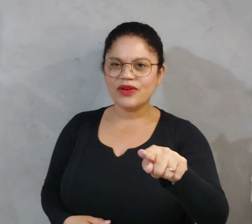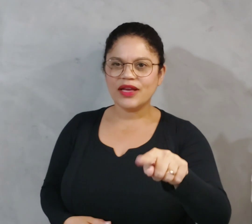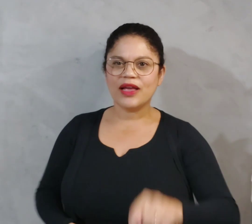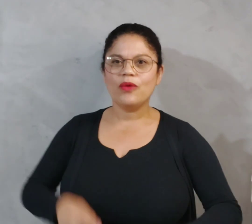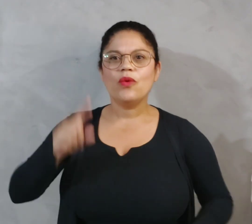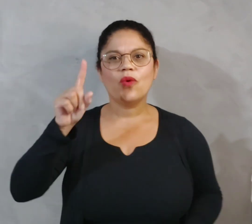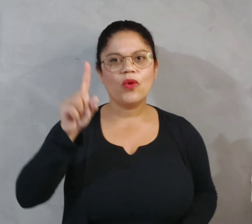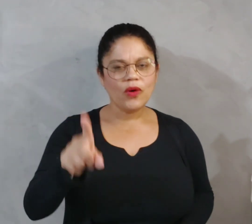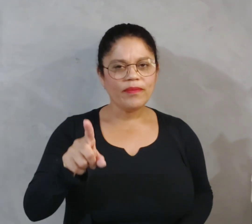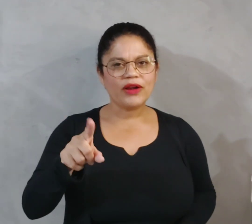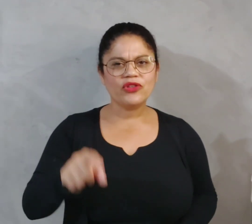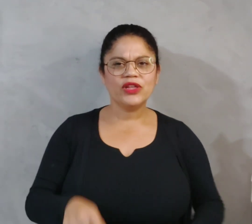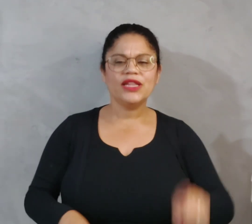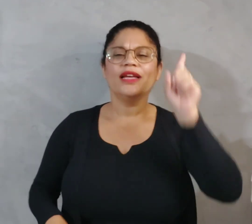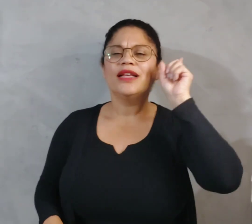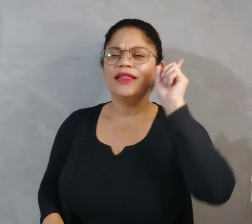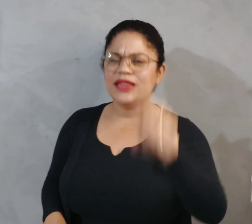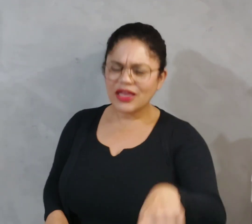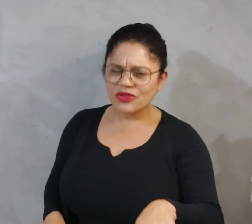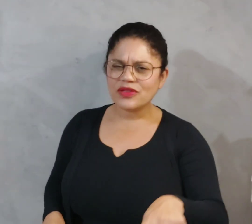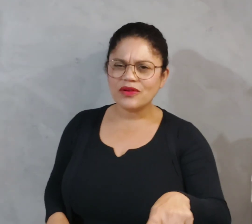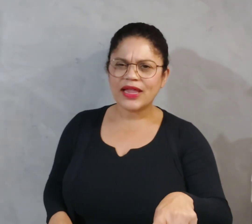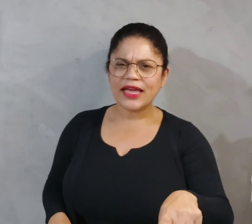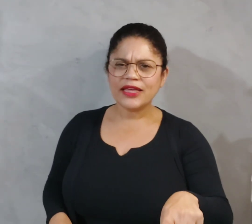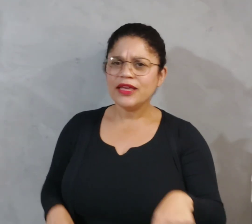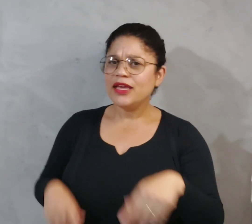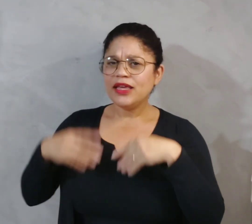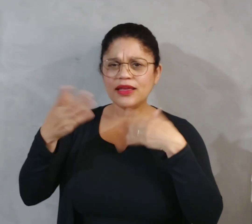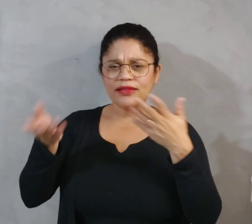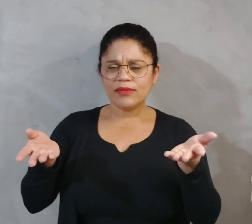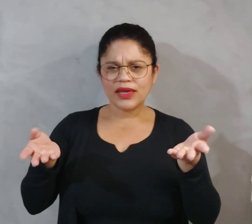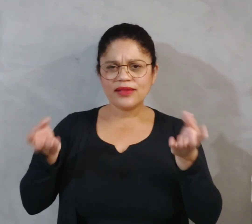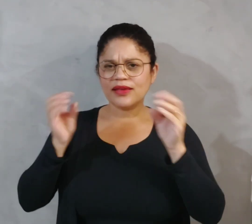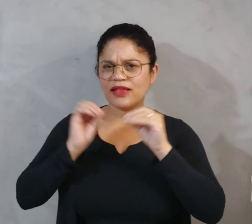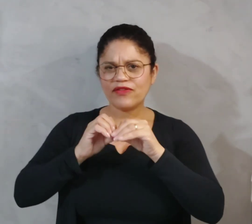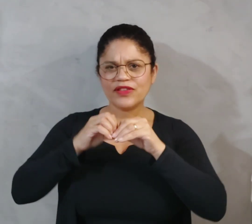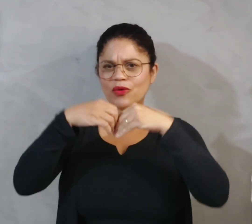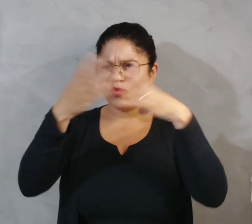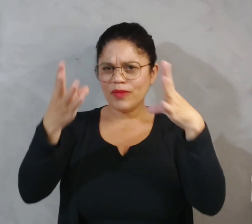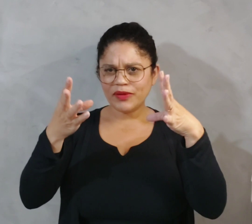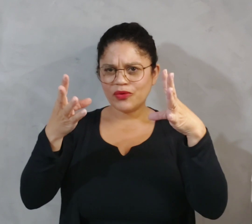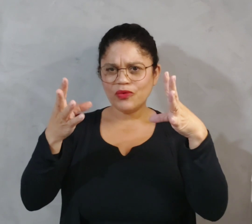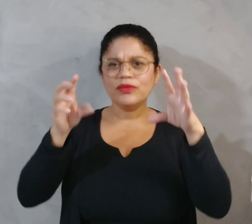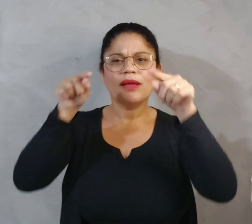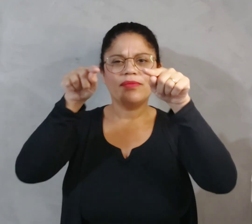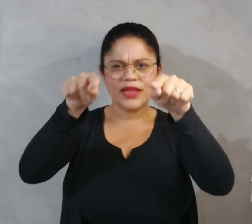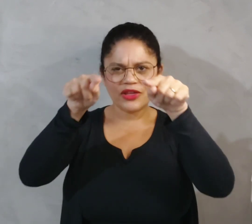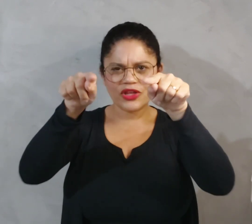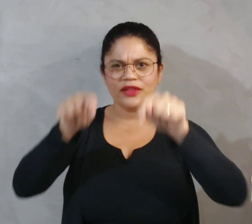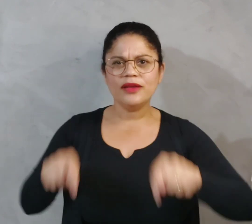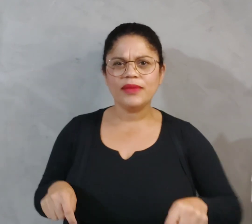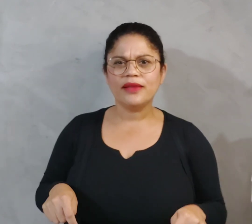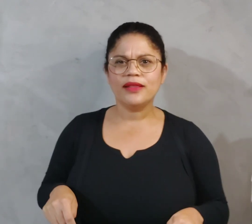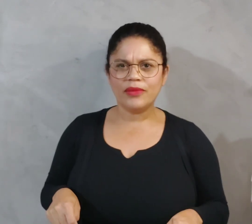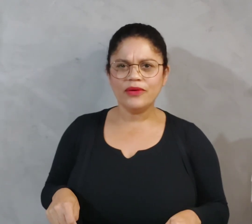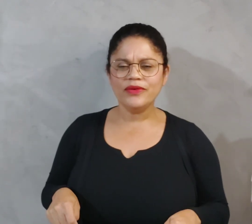no canal, compartilha, deixa o seu like. E também, se quiser fazer alguma pergunta, deixa aí também, tá bom?